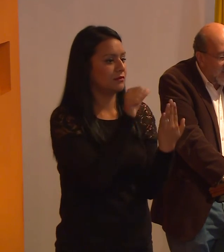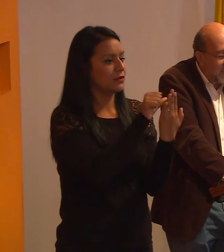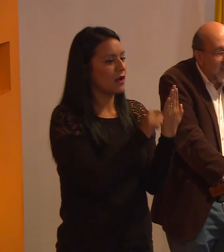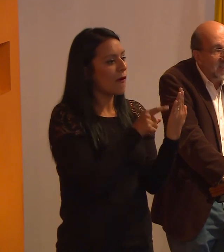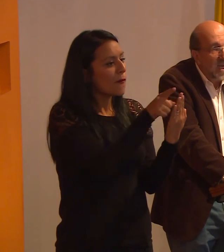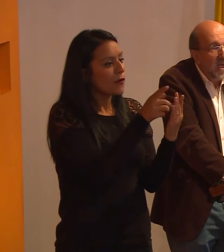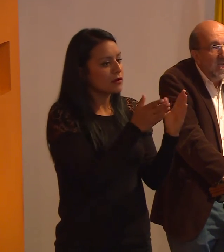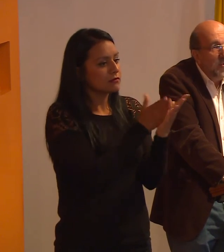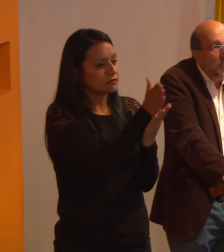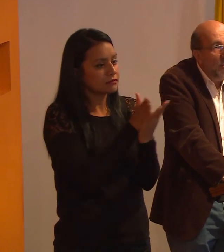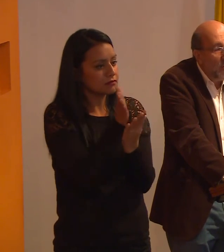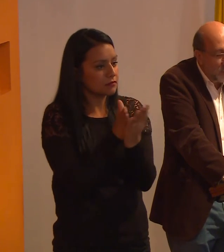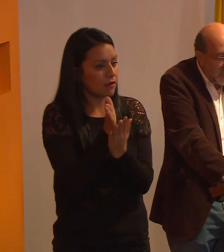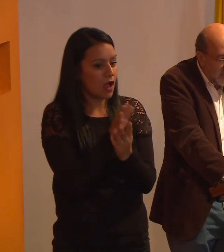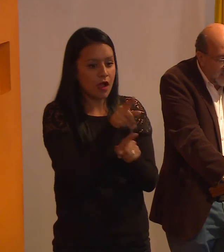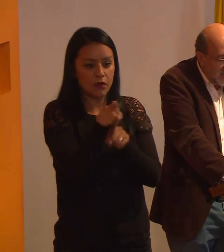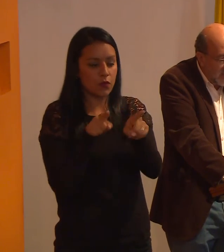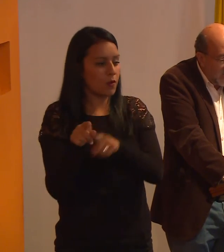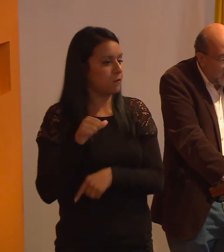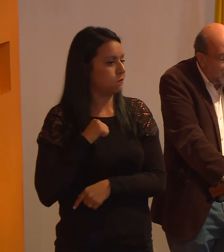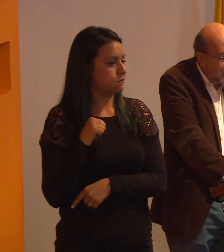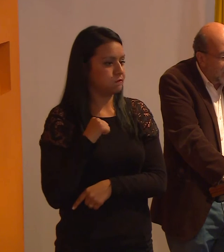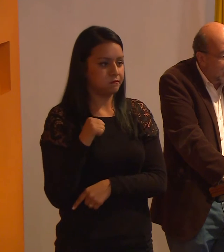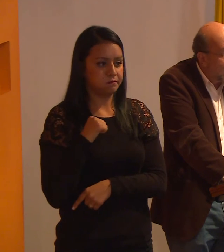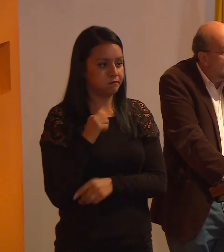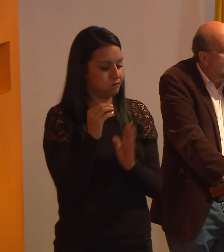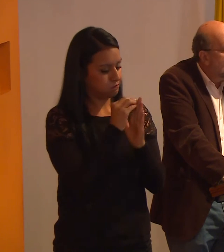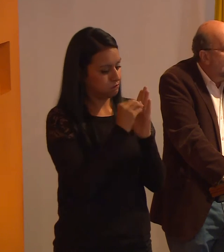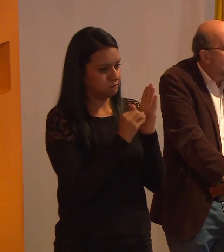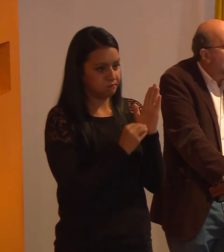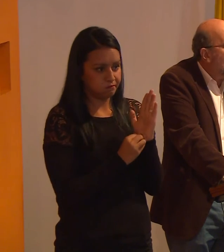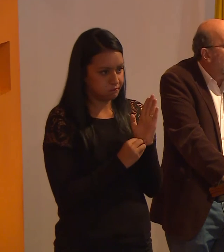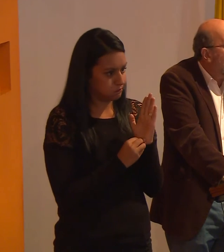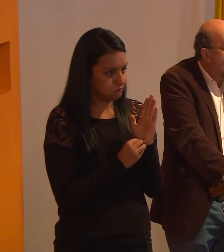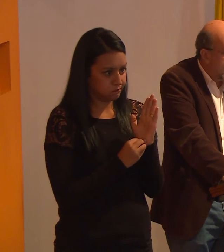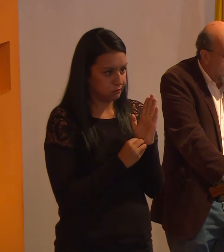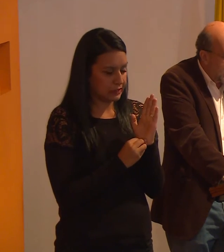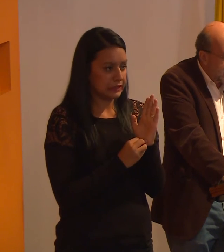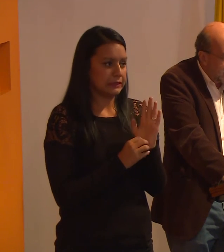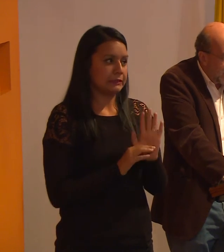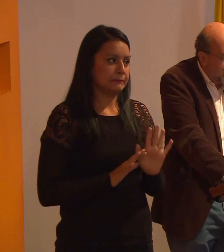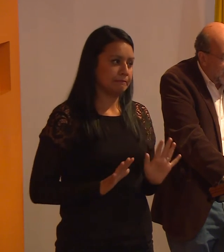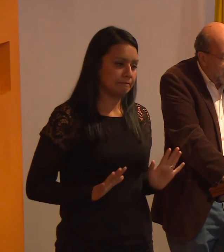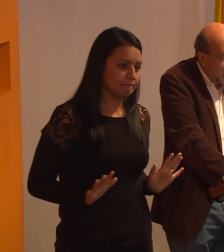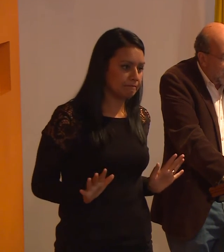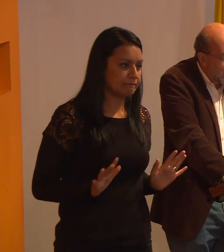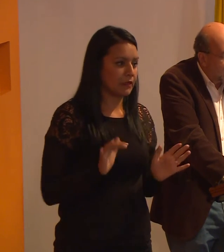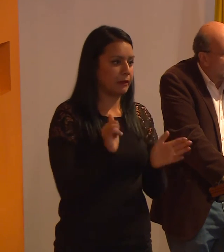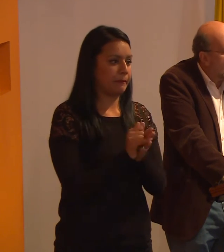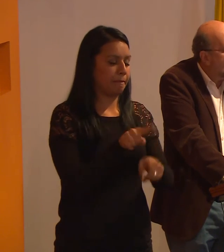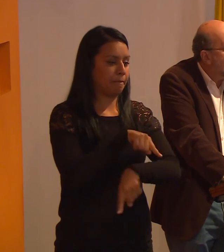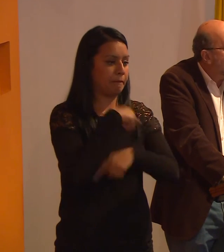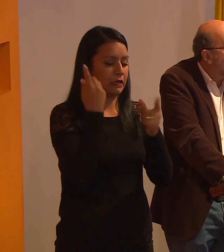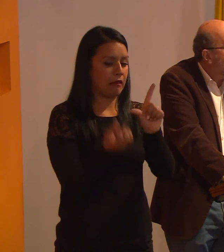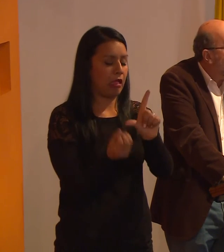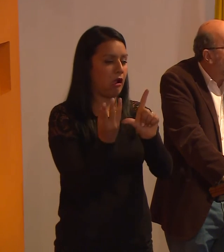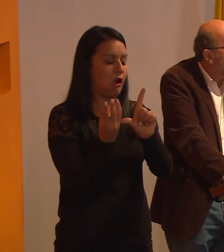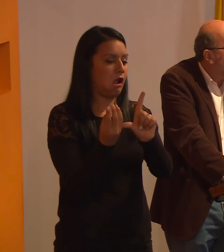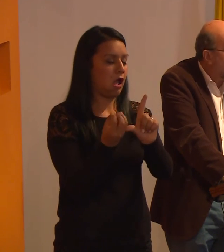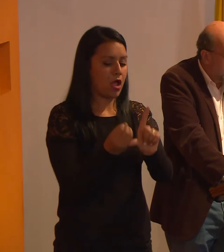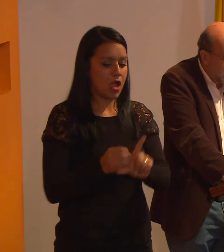programas que a la fecha no gozan de tal condición, so pena de perder su